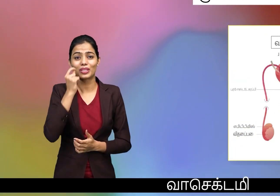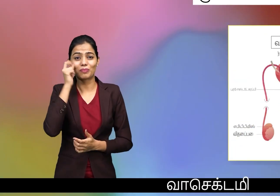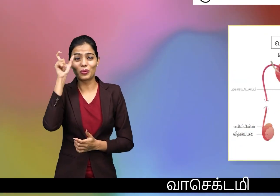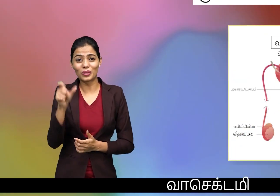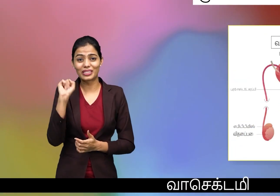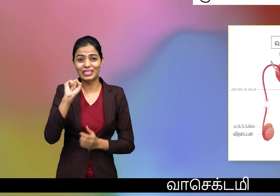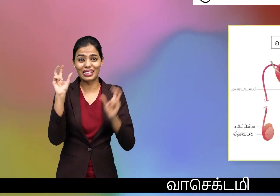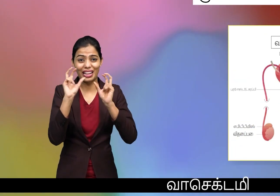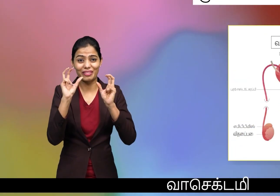வாசெக்டோமி.